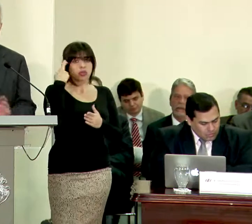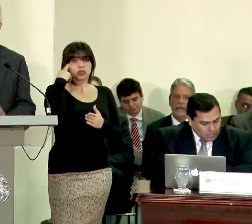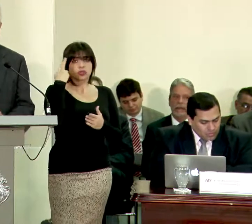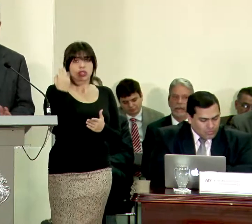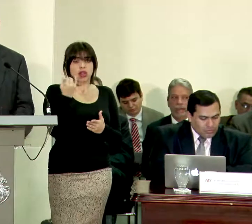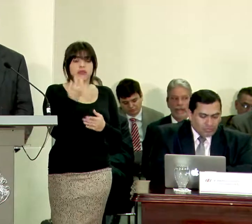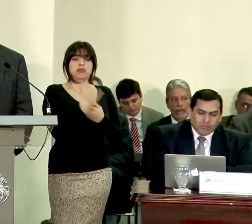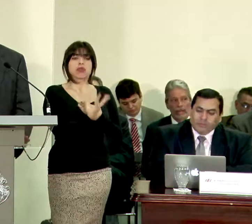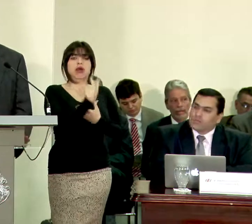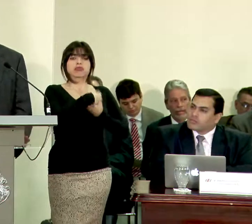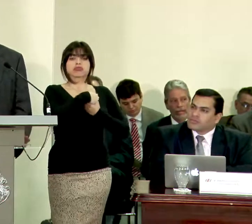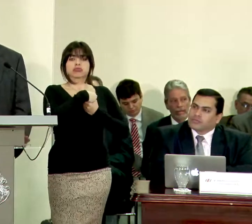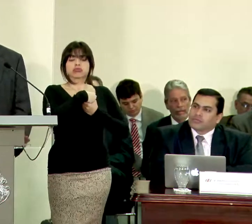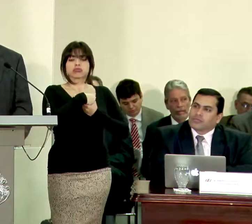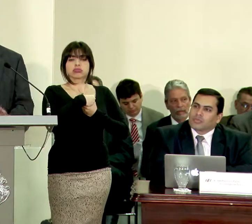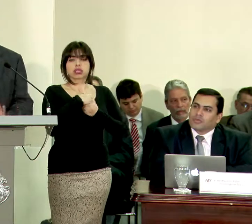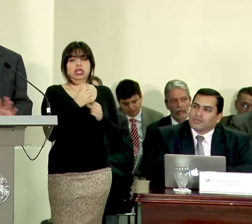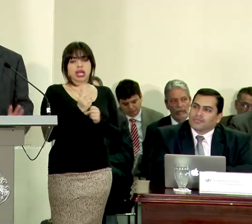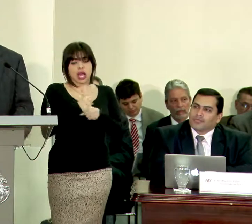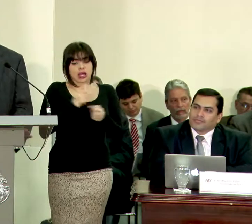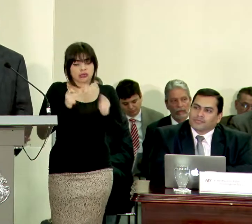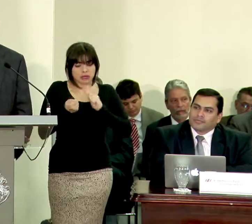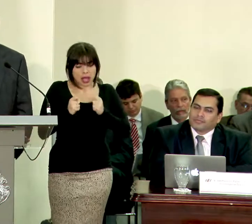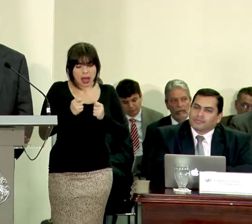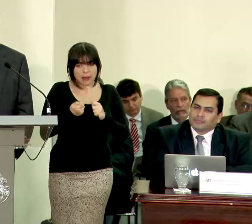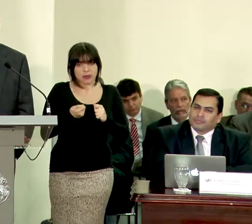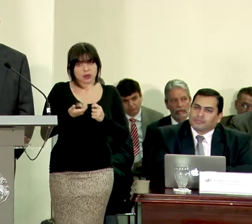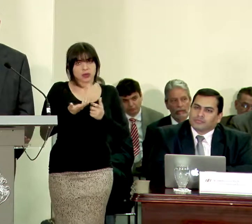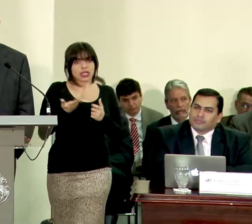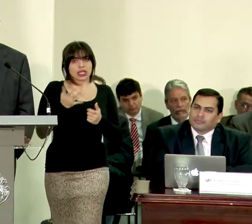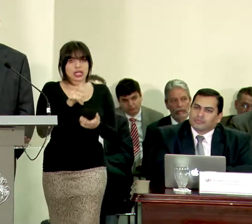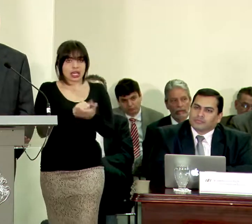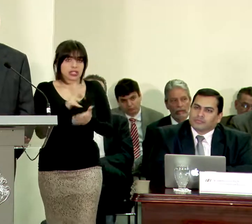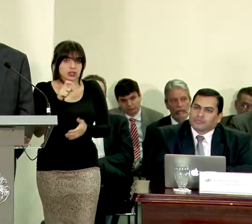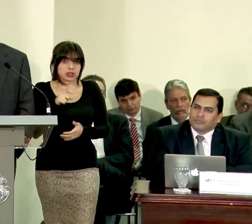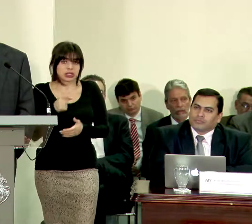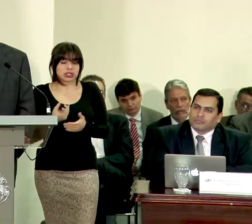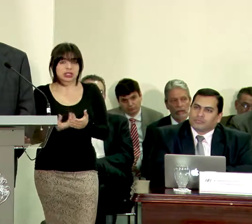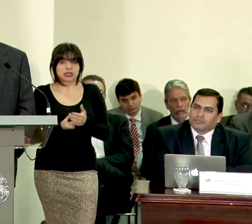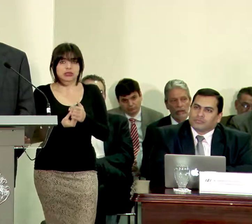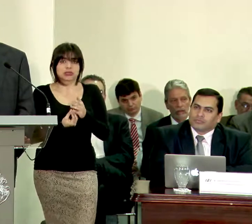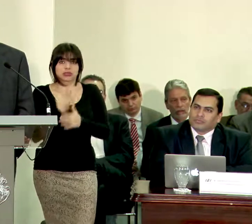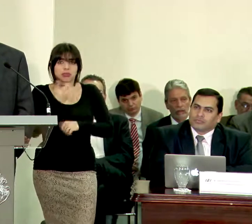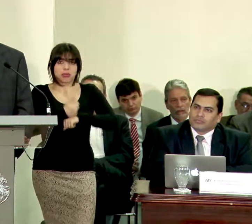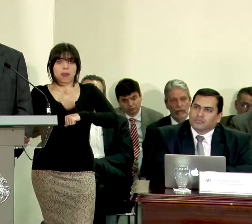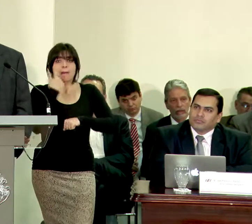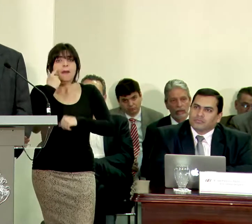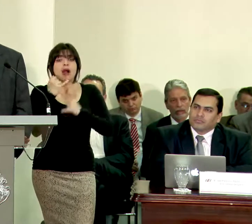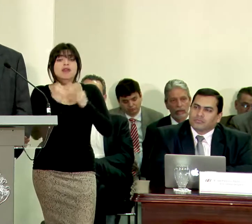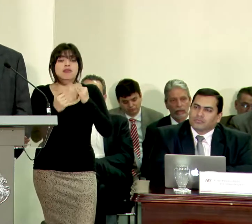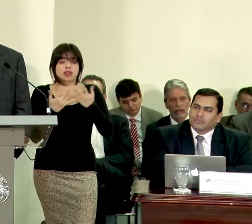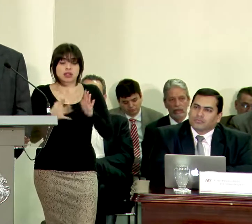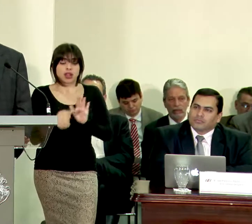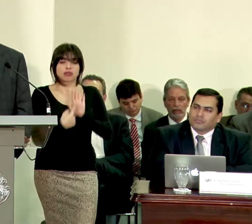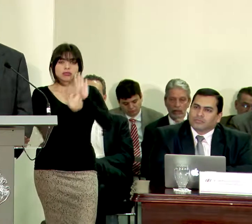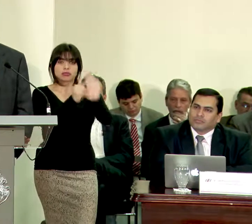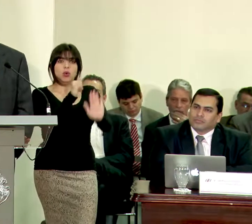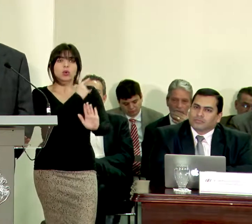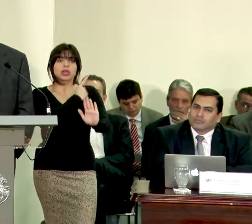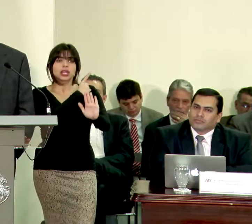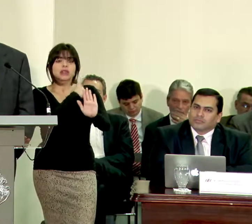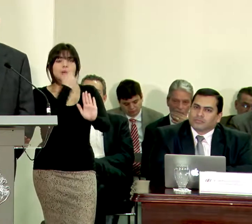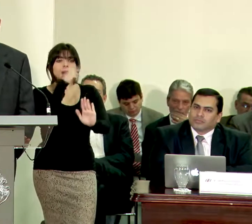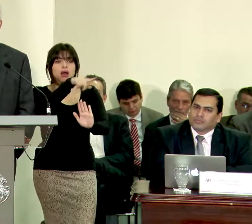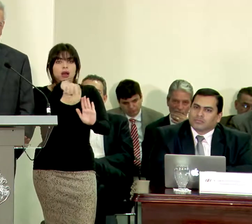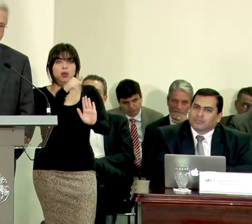las incorporamos y hacemos los cambios que eso puede originar. Y finalmente se lleva a Junta Directiva para que la